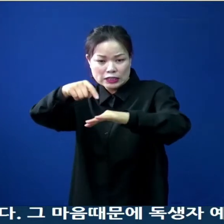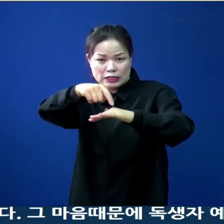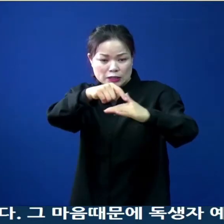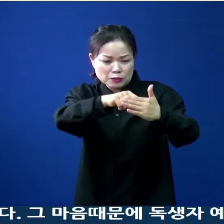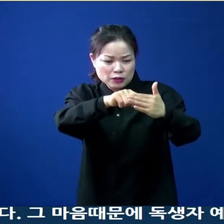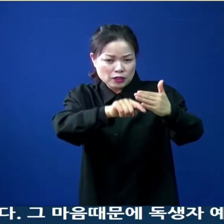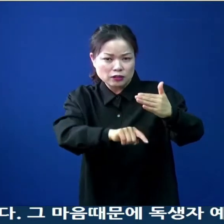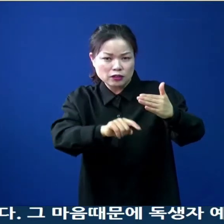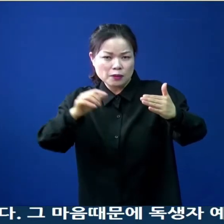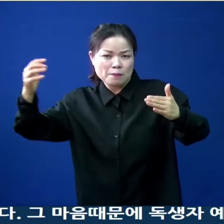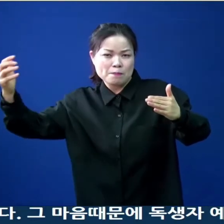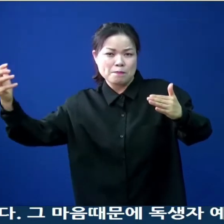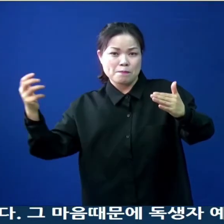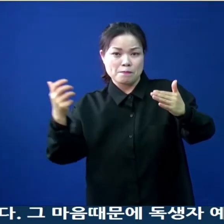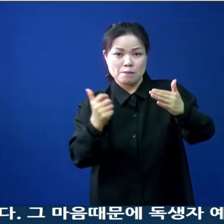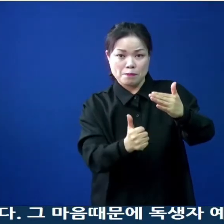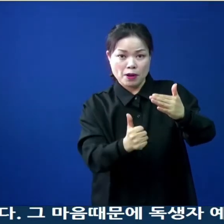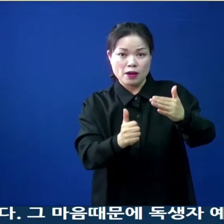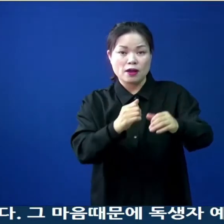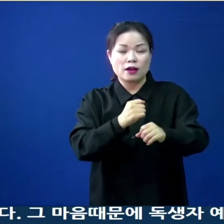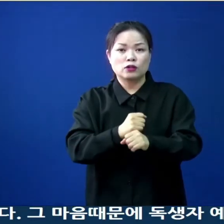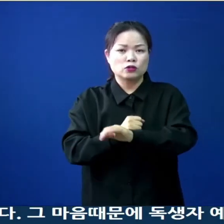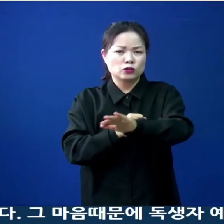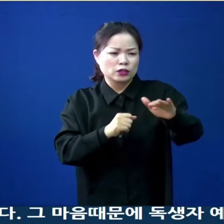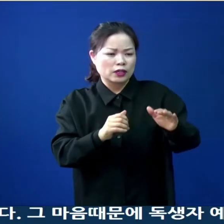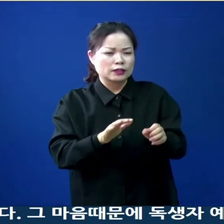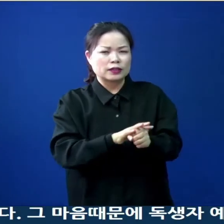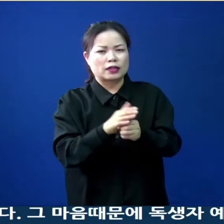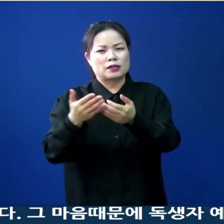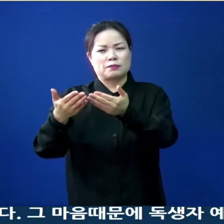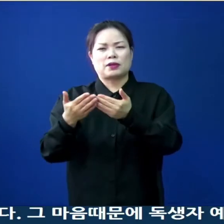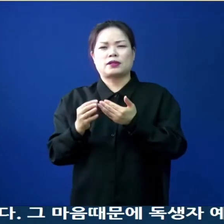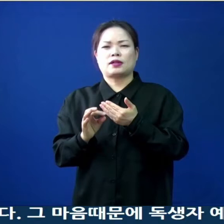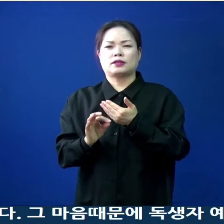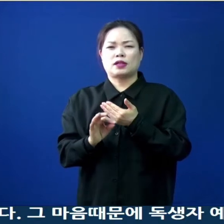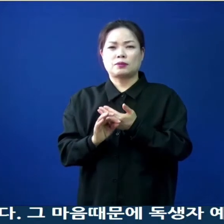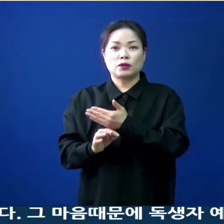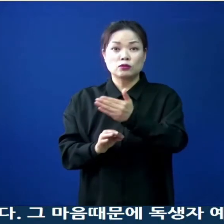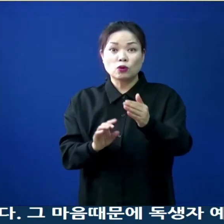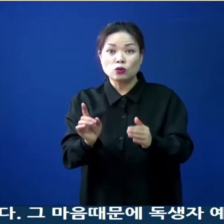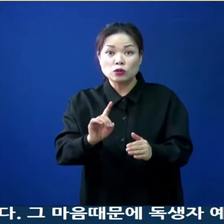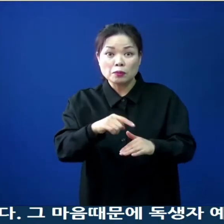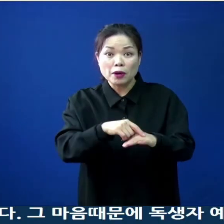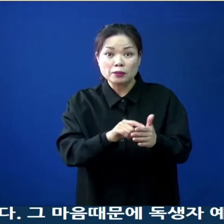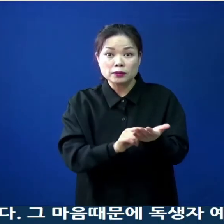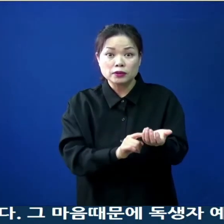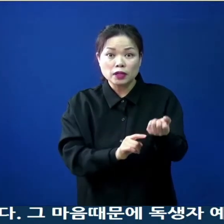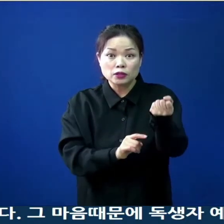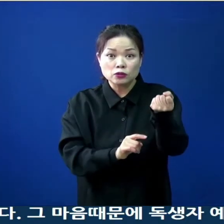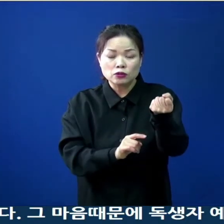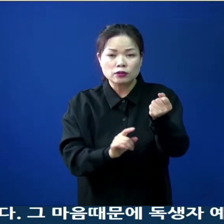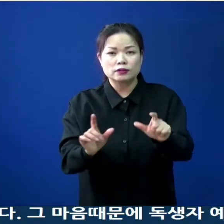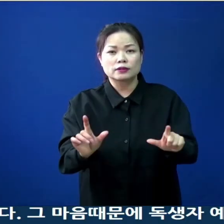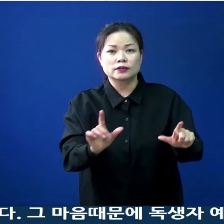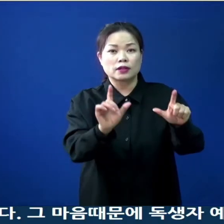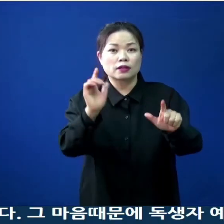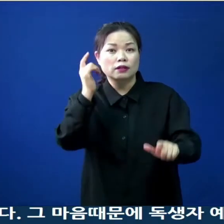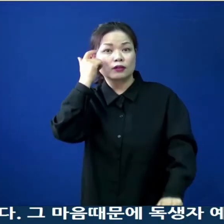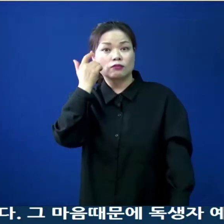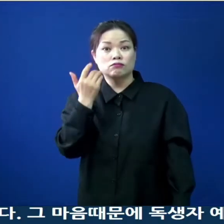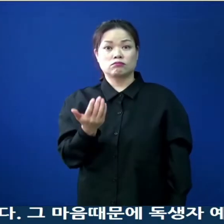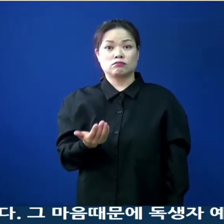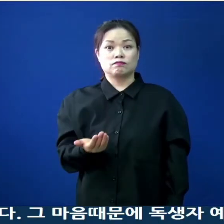가운데 충만하게 임하게 된 것입니다. 우리가 이런 사랑을 받았다면 여러분, 우리가 어떤 마음을 가지고 살아가야